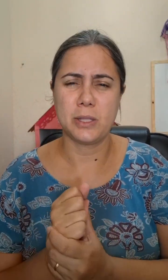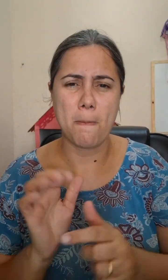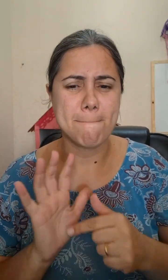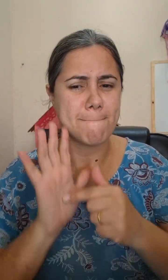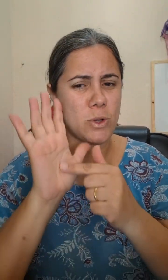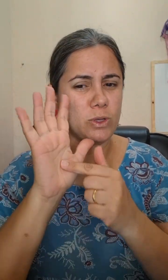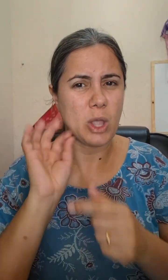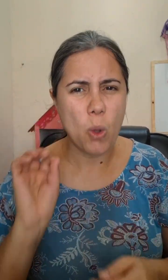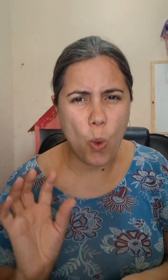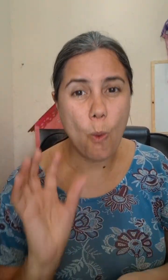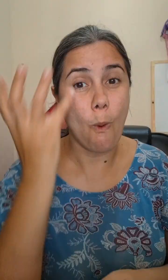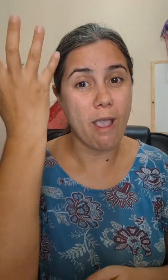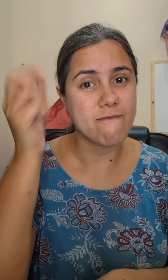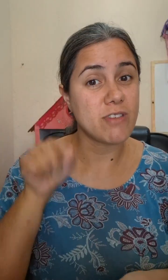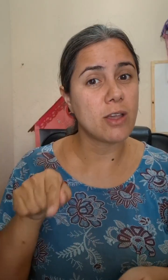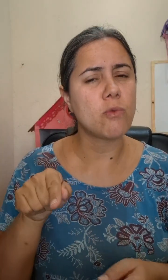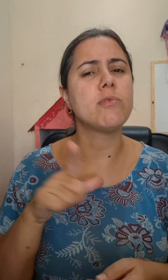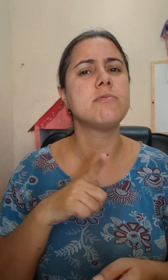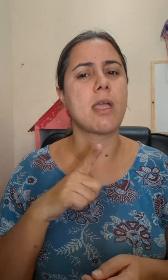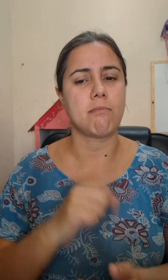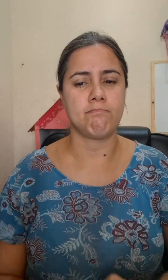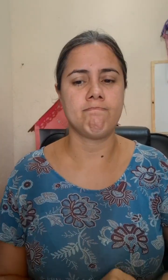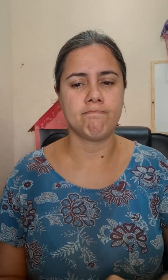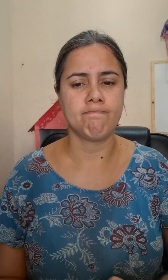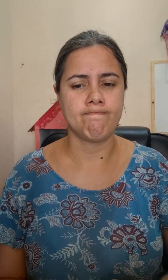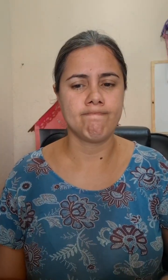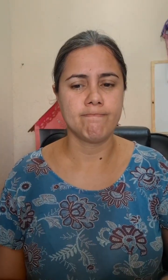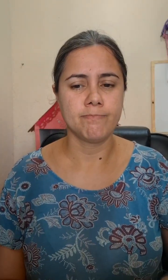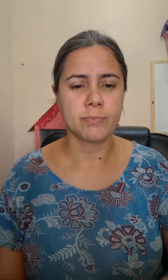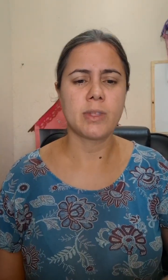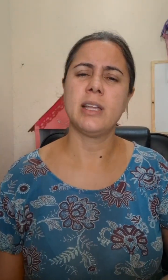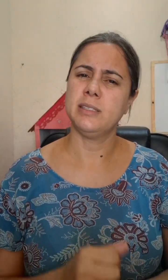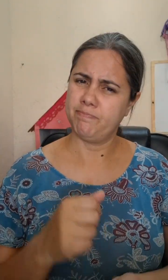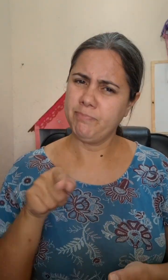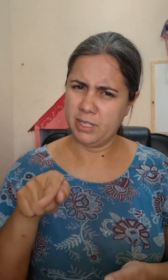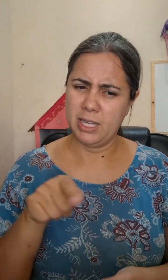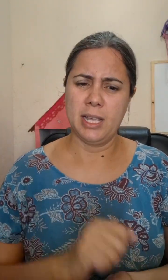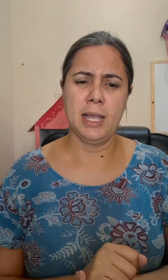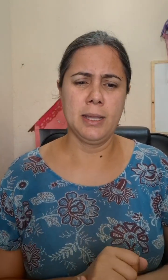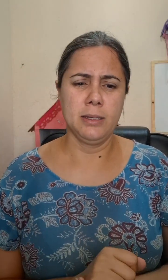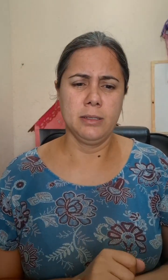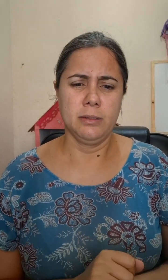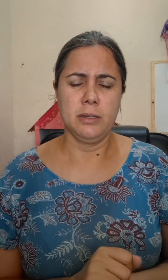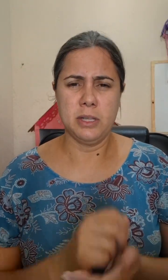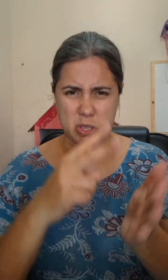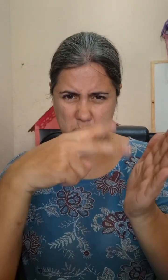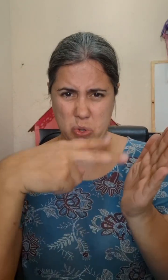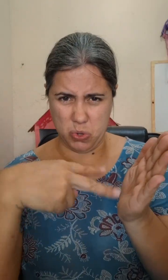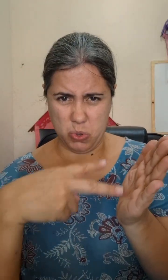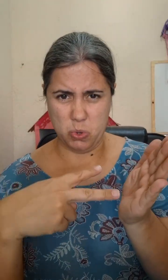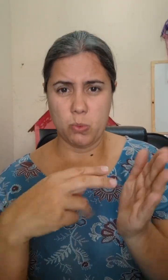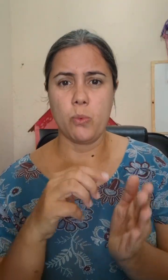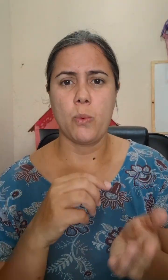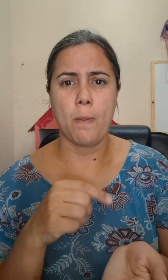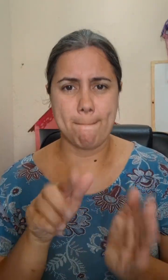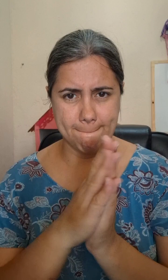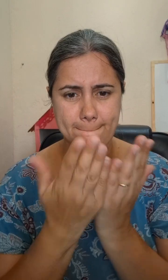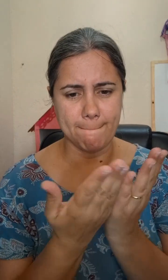criação, mostrando os eventos que ocorreram lá. Lá na Bíblia, na